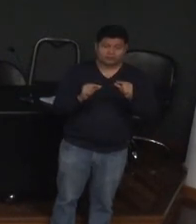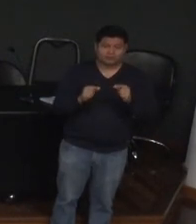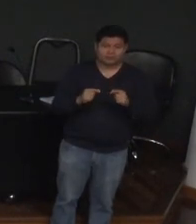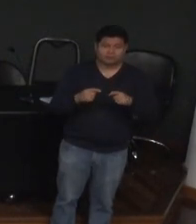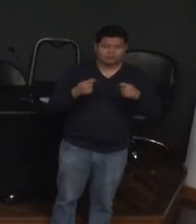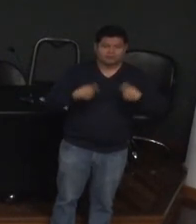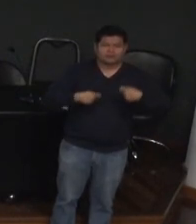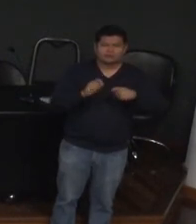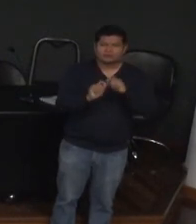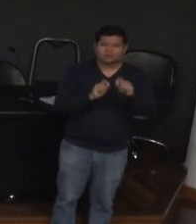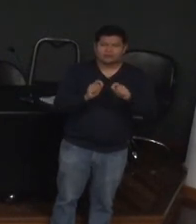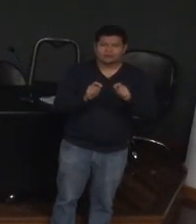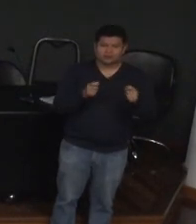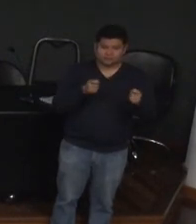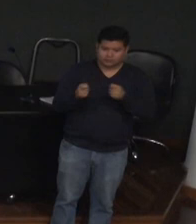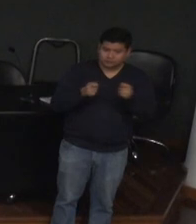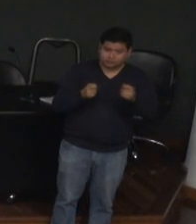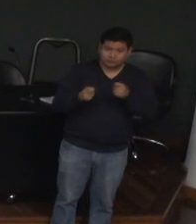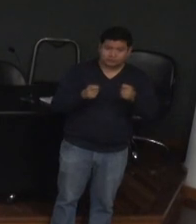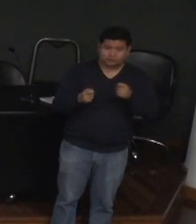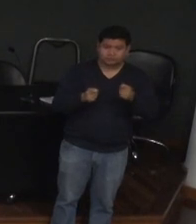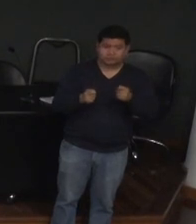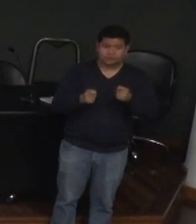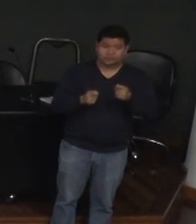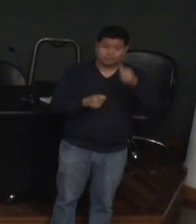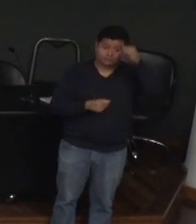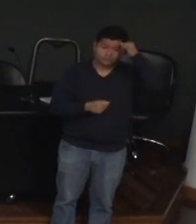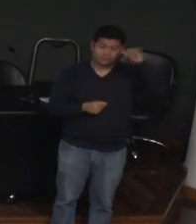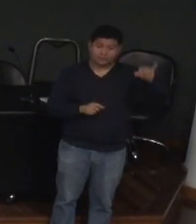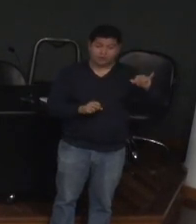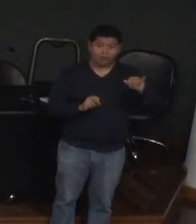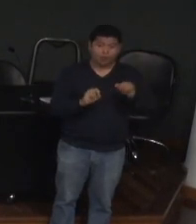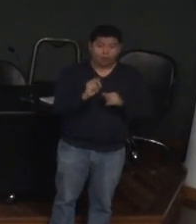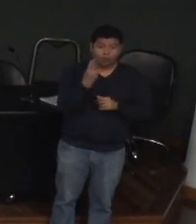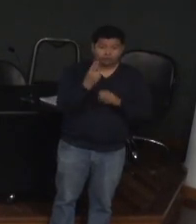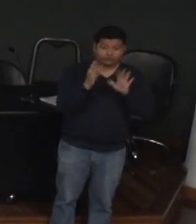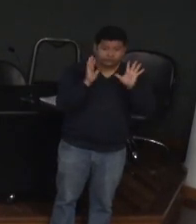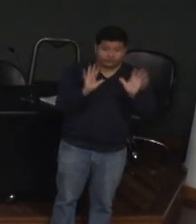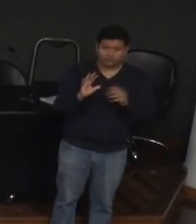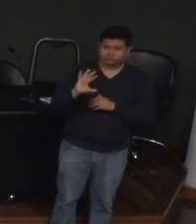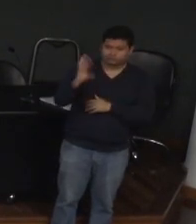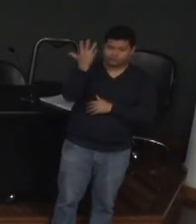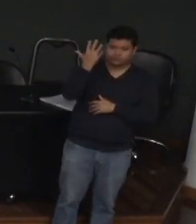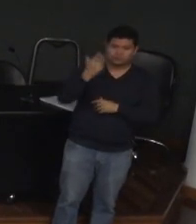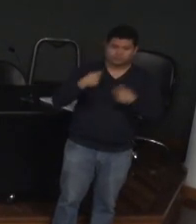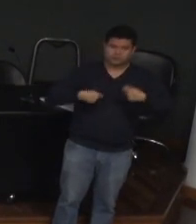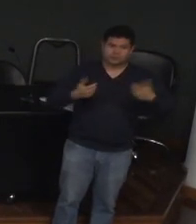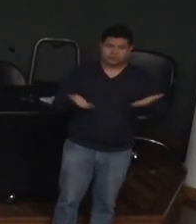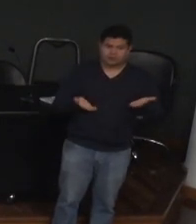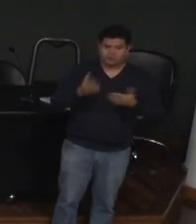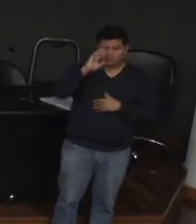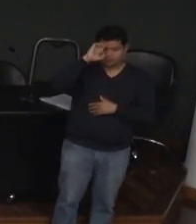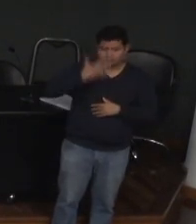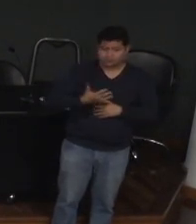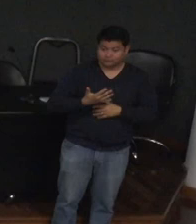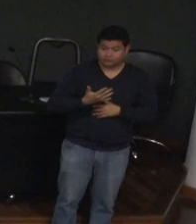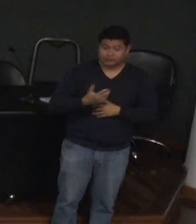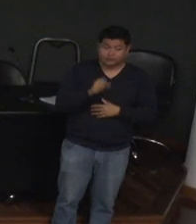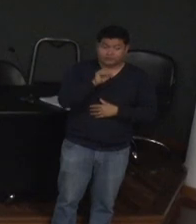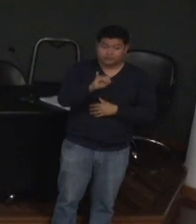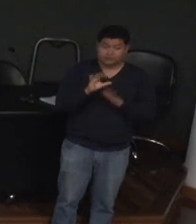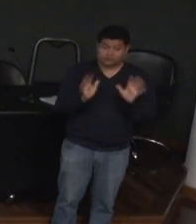preventivo, ou contingencial. Já aconteceu, vou ter que resolver. Como não aconteceu, eu tenho que prever aqui os planos de